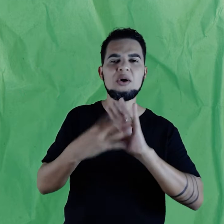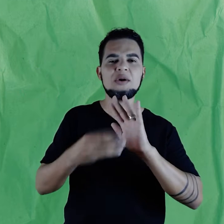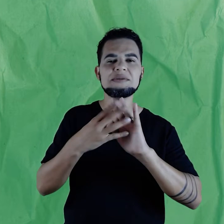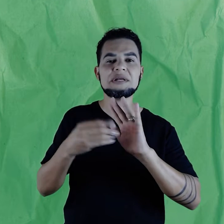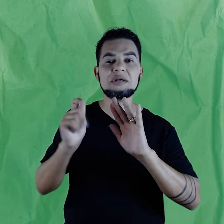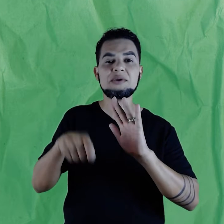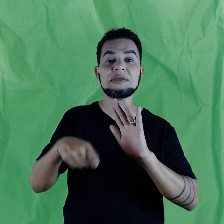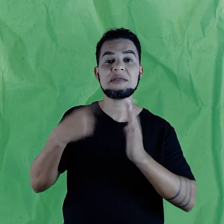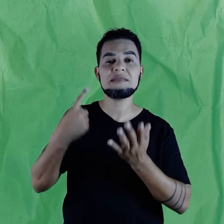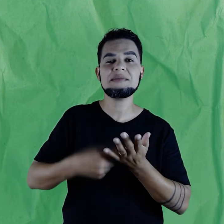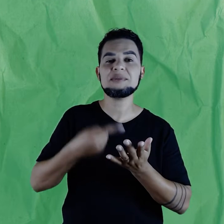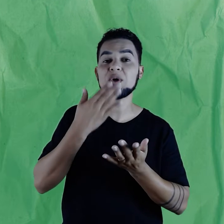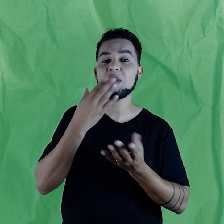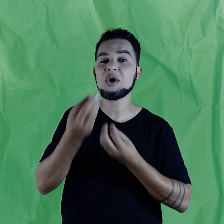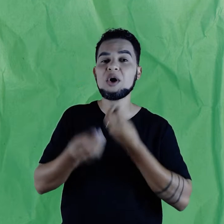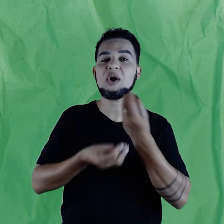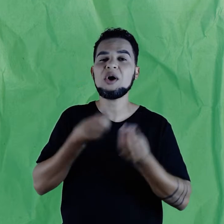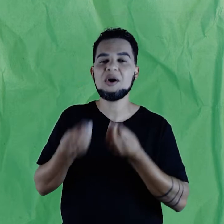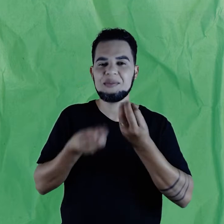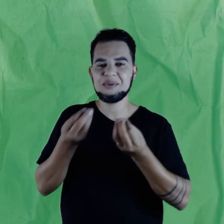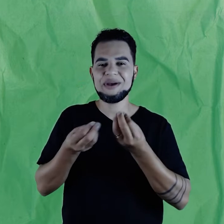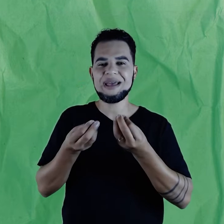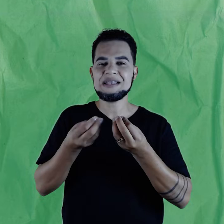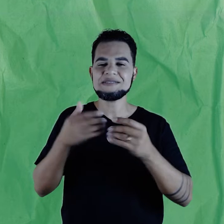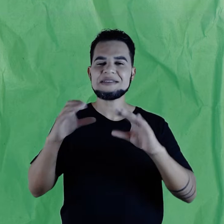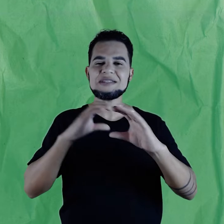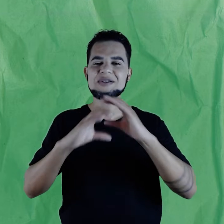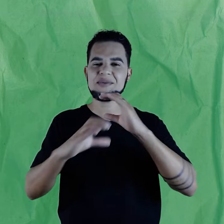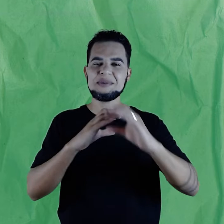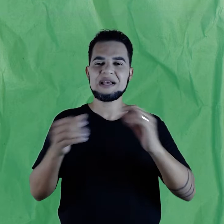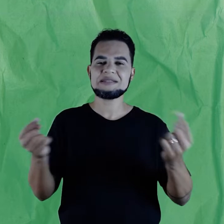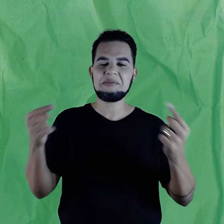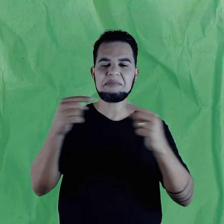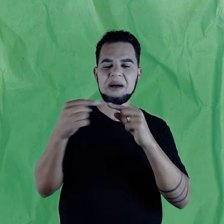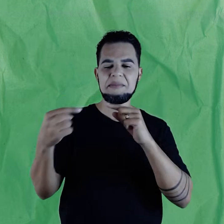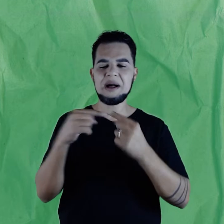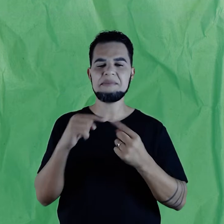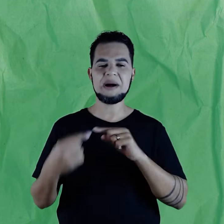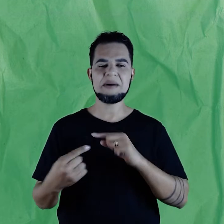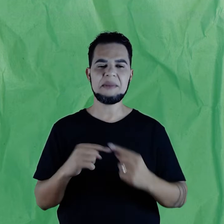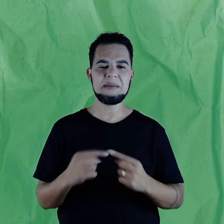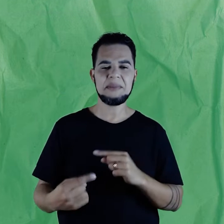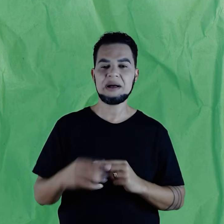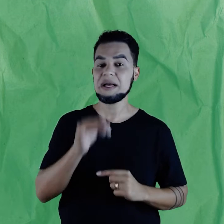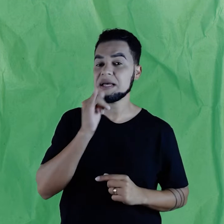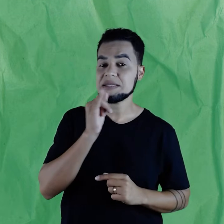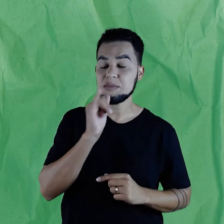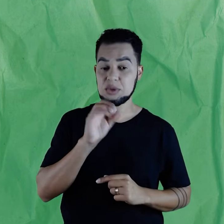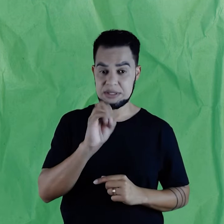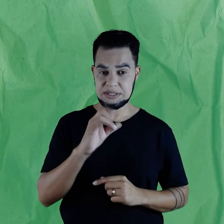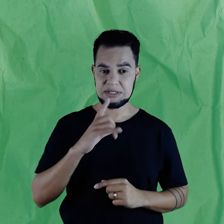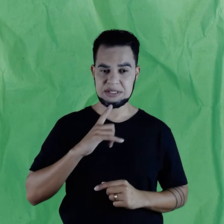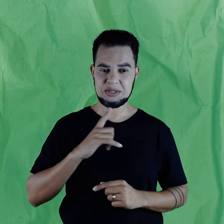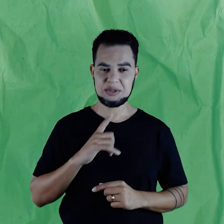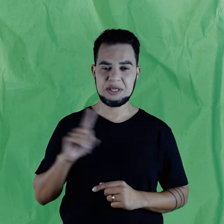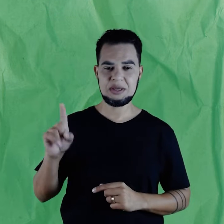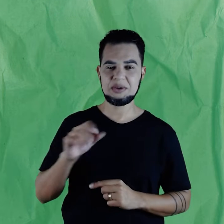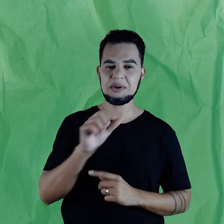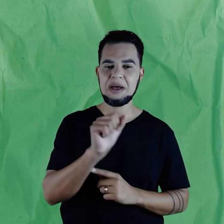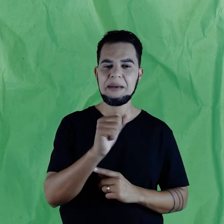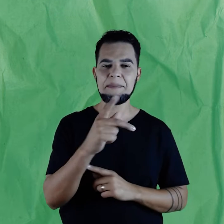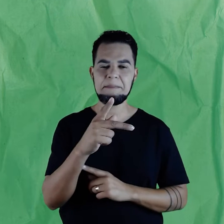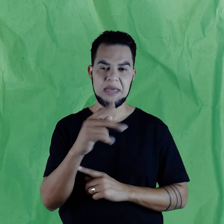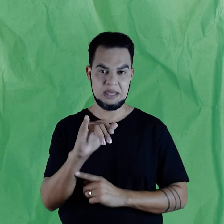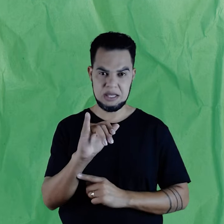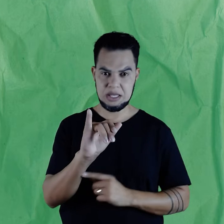e sistemas distribuídos se comunicarem diretamente. Então, quando eu tenho aqui, por exemplo, uma API